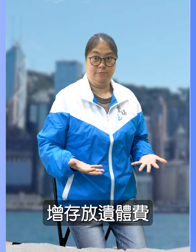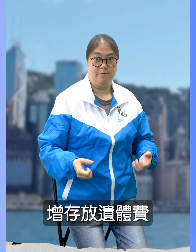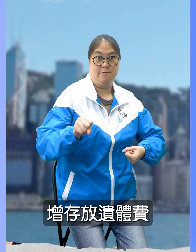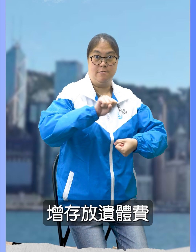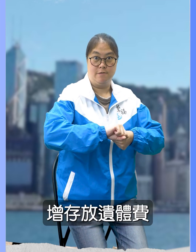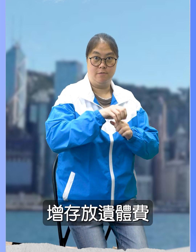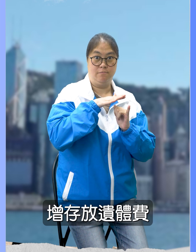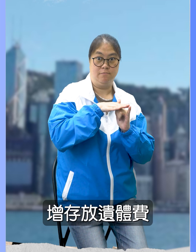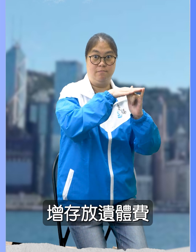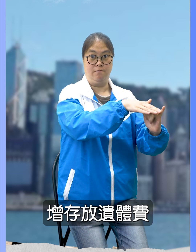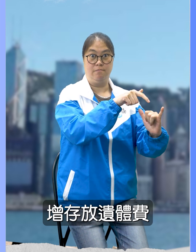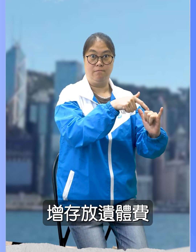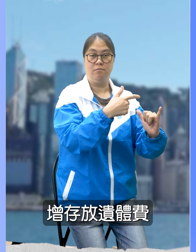增存放遺體費。